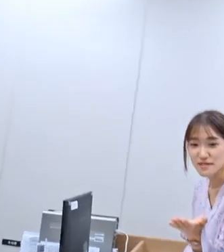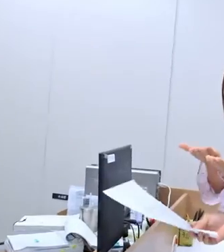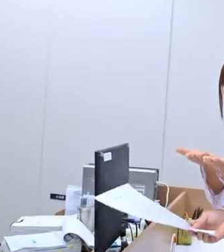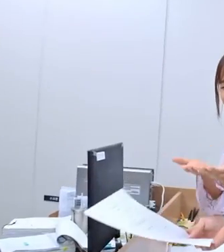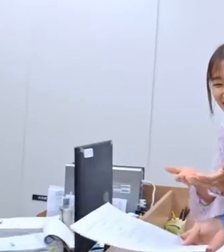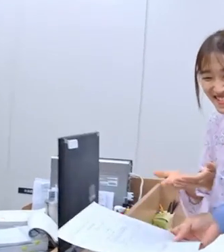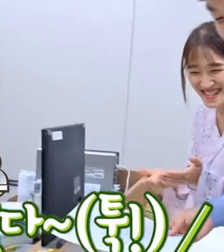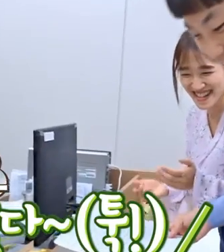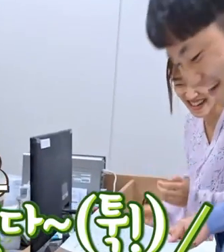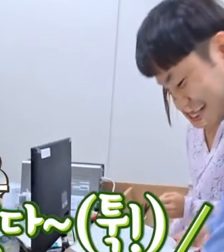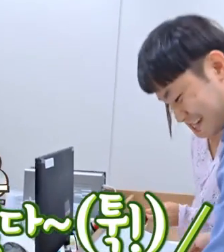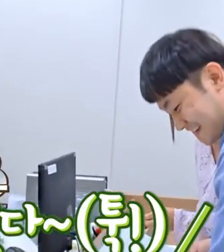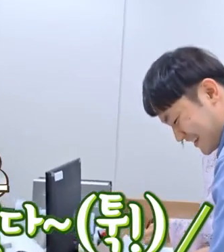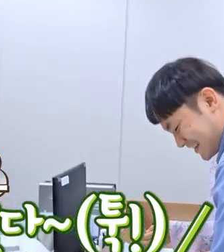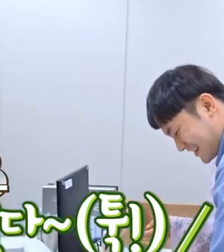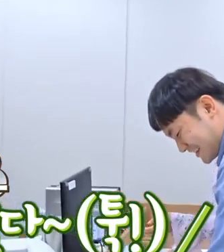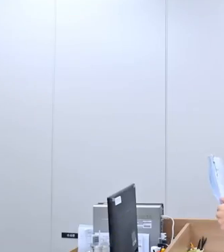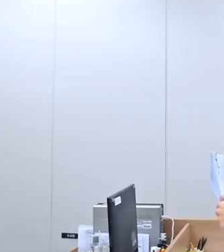좀